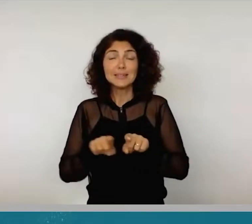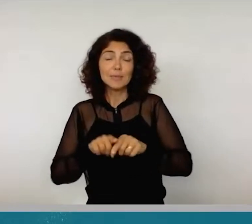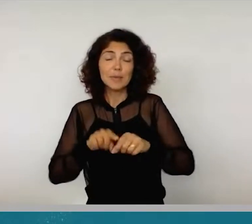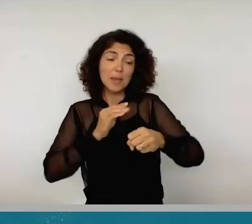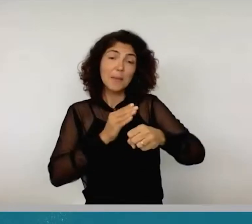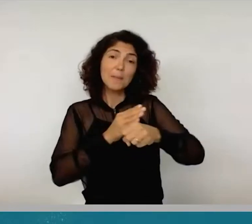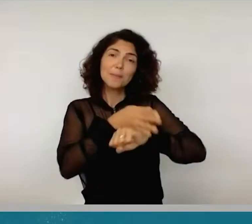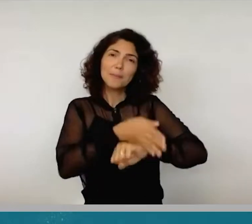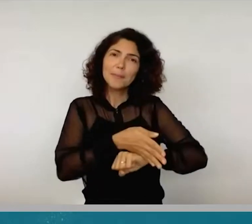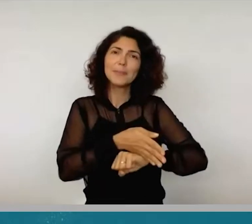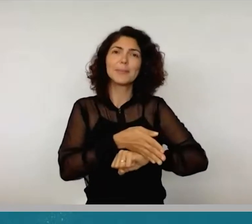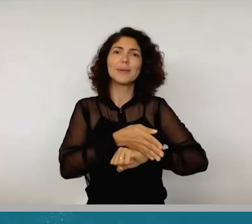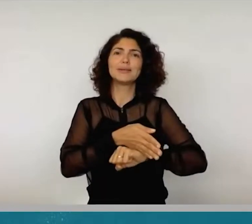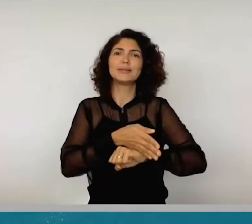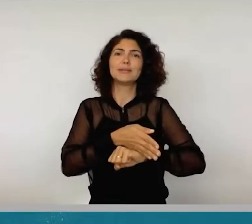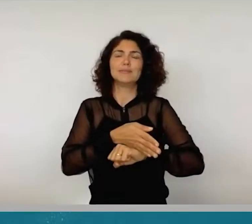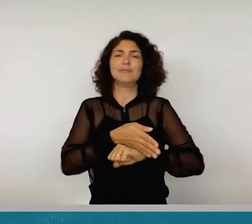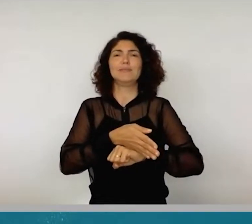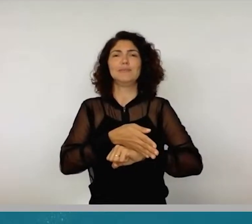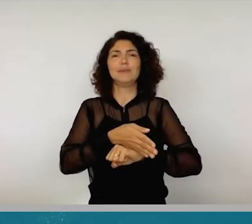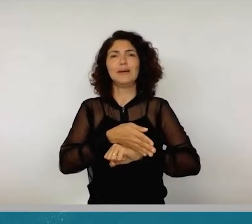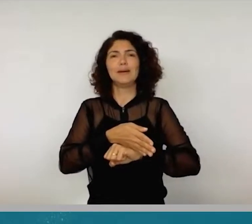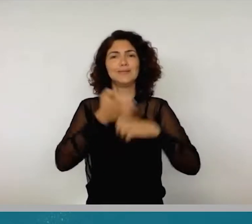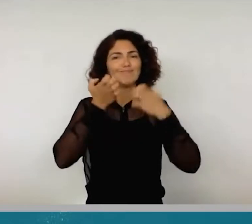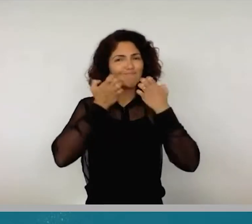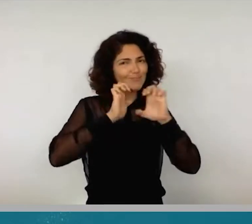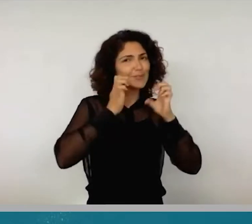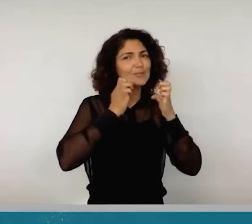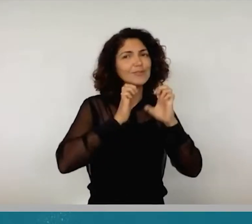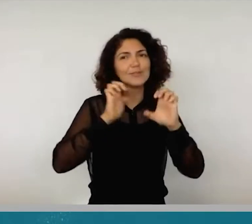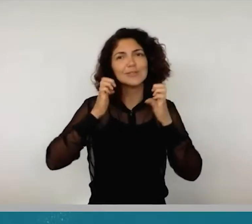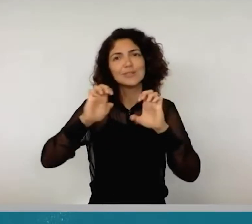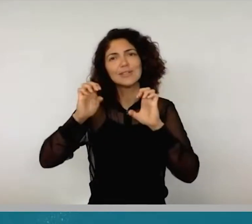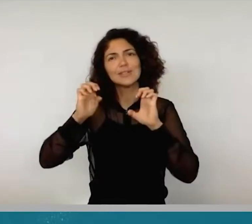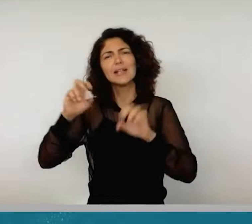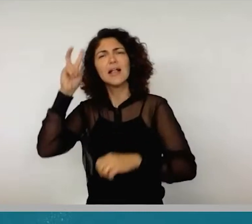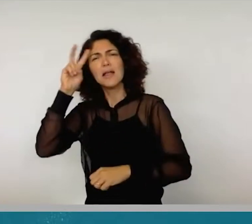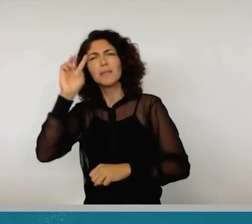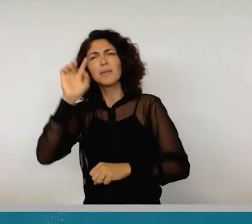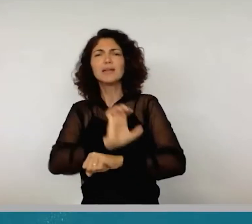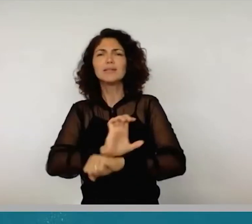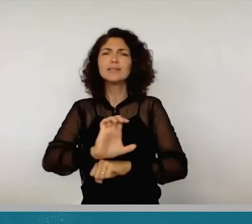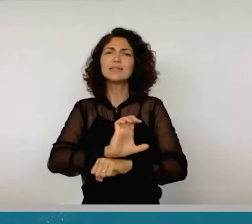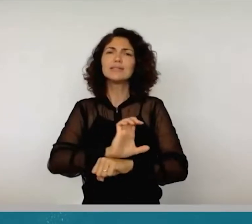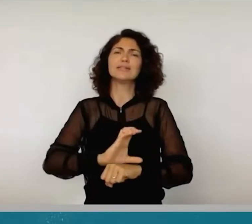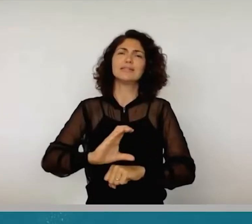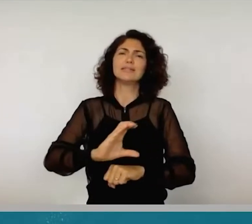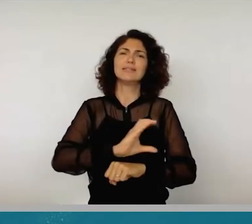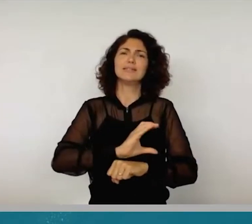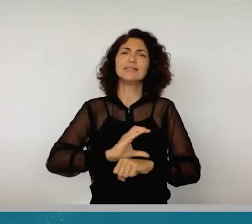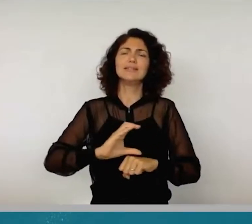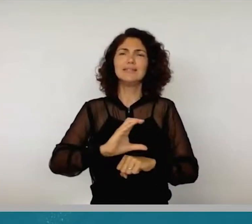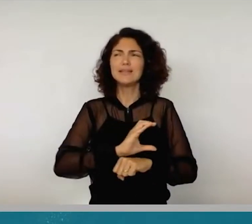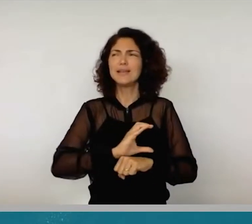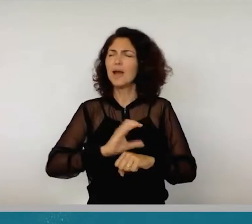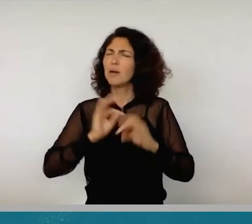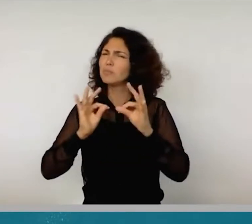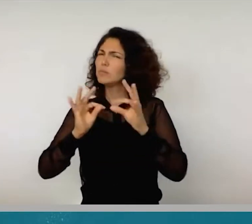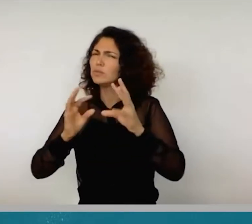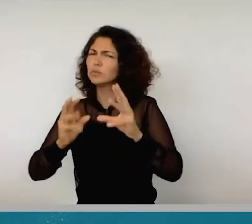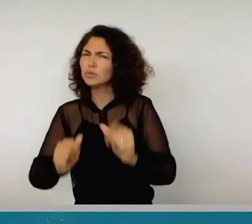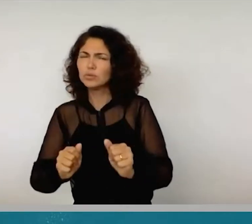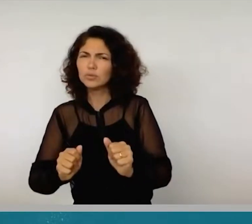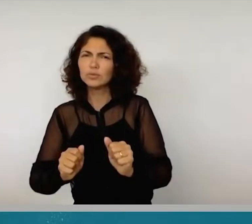ali acontece, lembrar do CEAP e demais itens, e também da